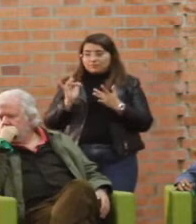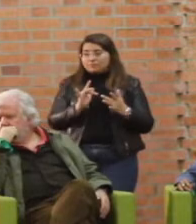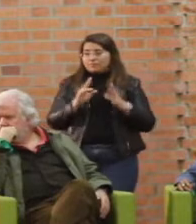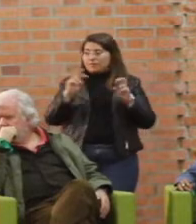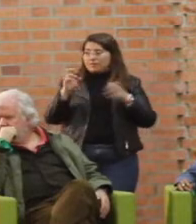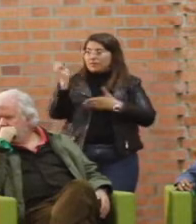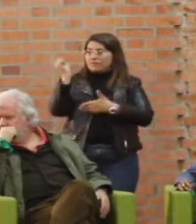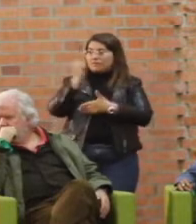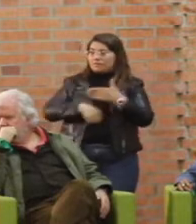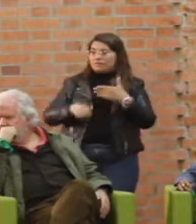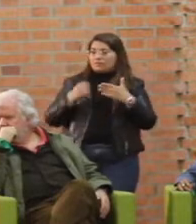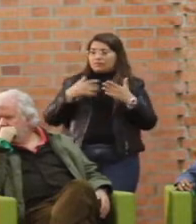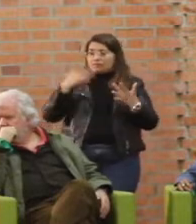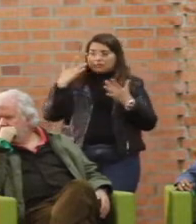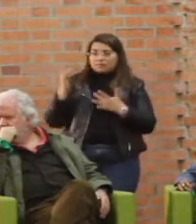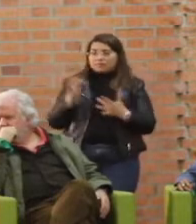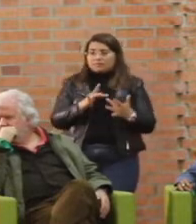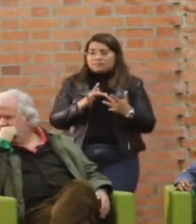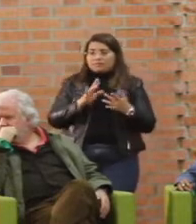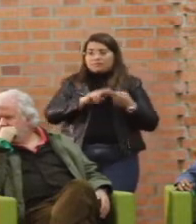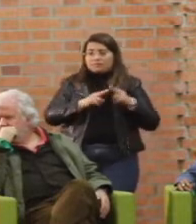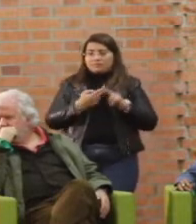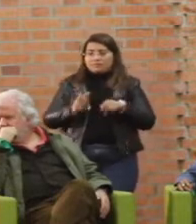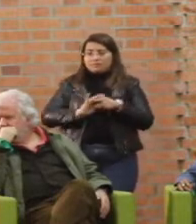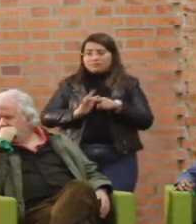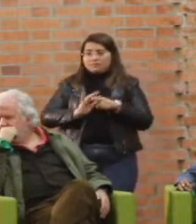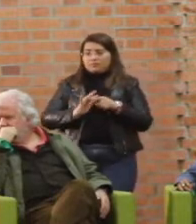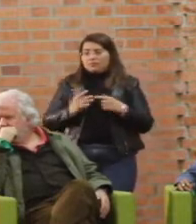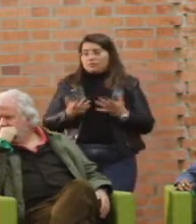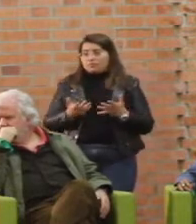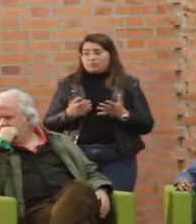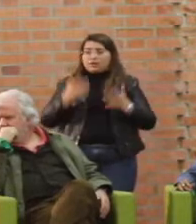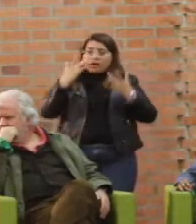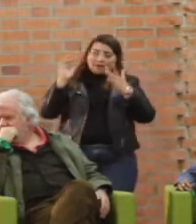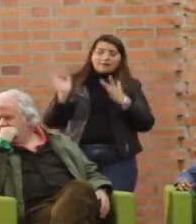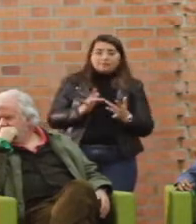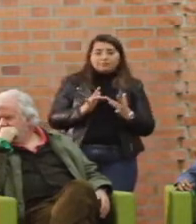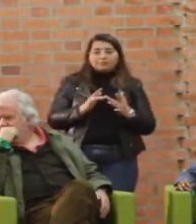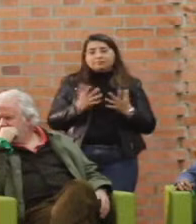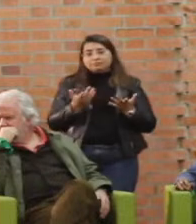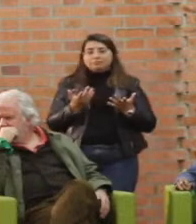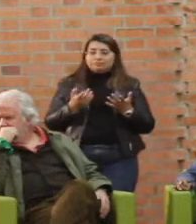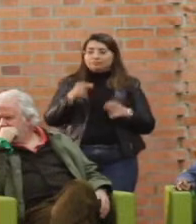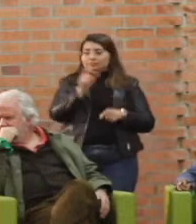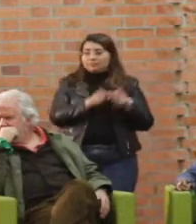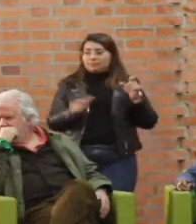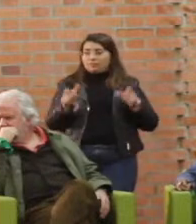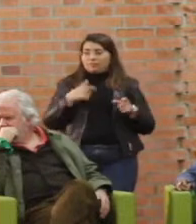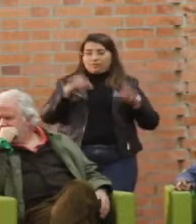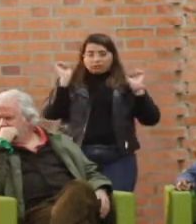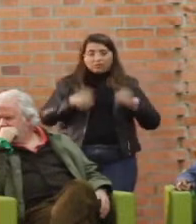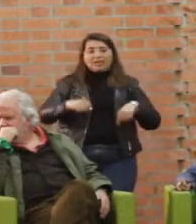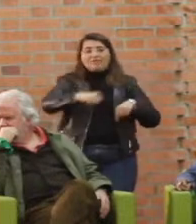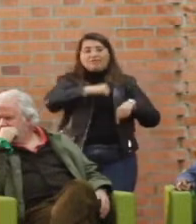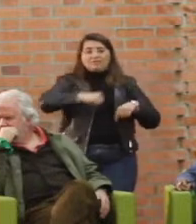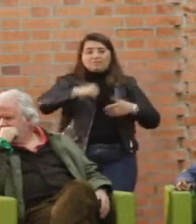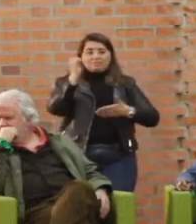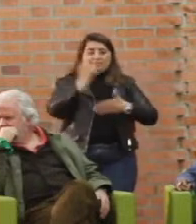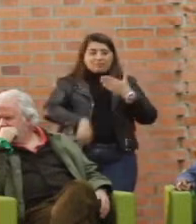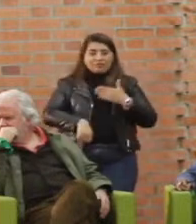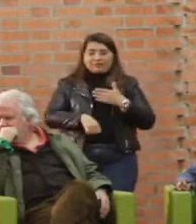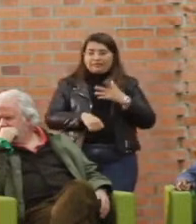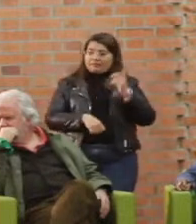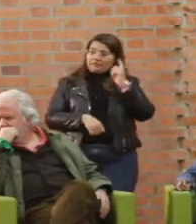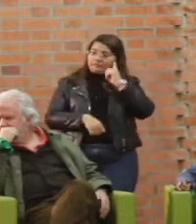lo irreverente era decir que el aborto era un derecho o lo irreverente era decir que la gente debería poder abortar y